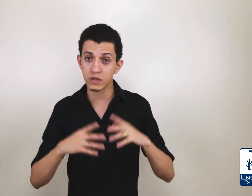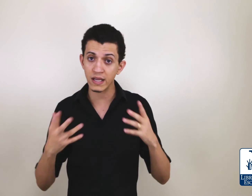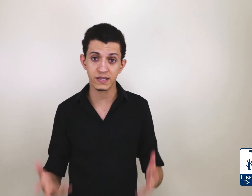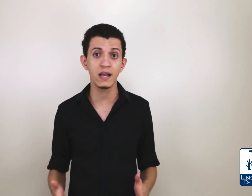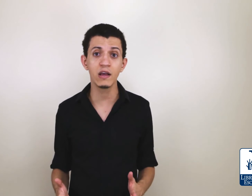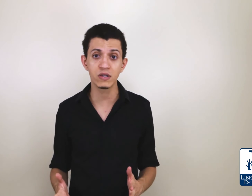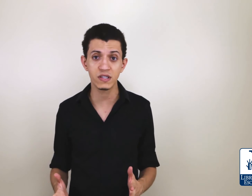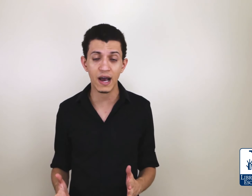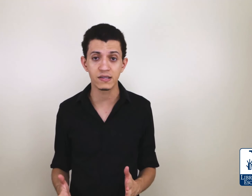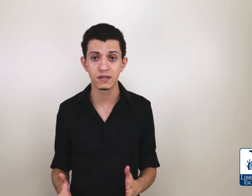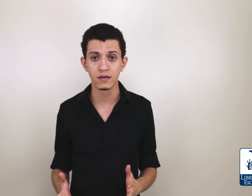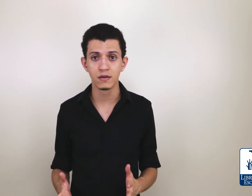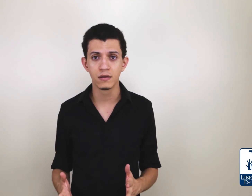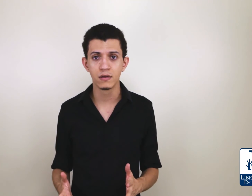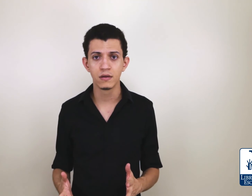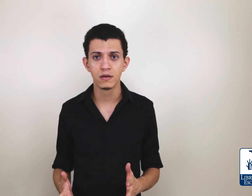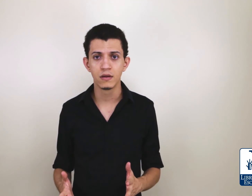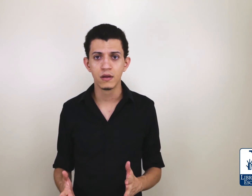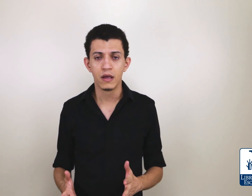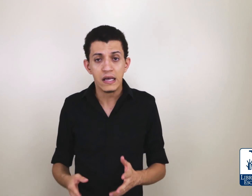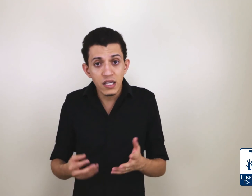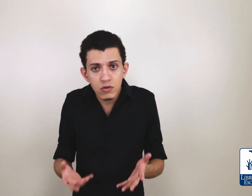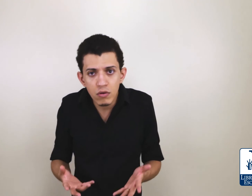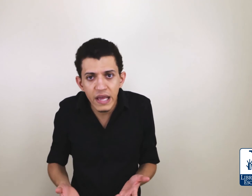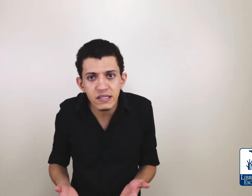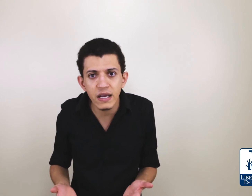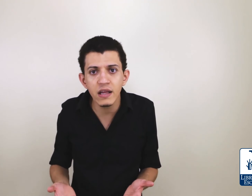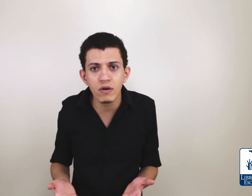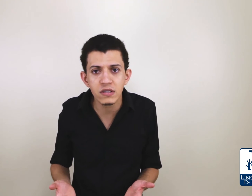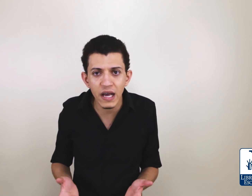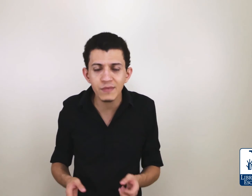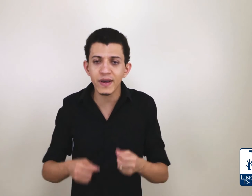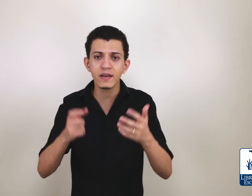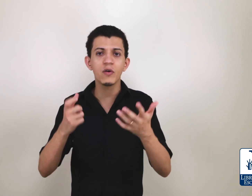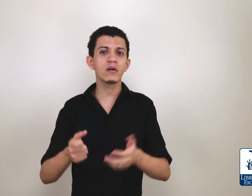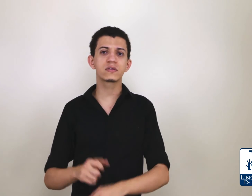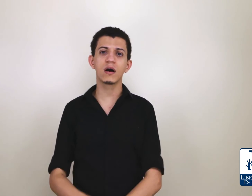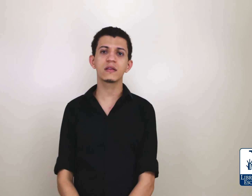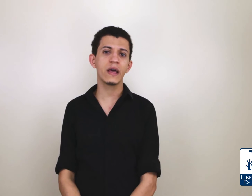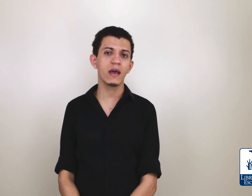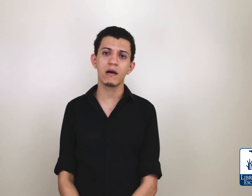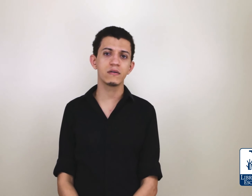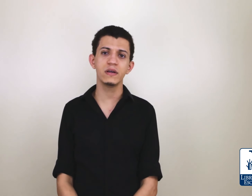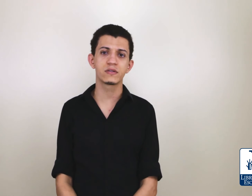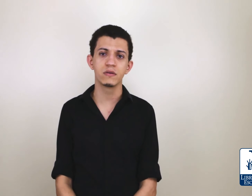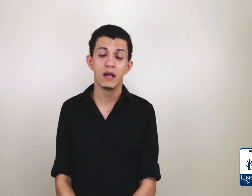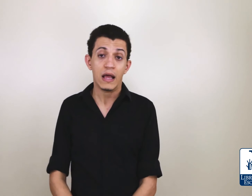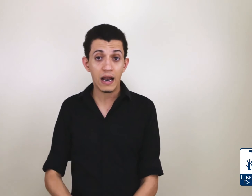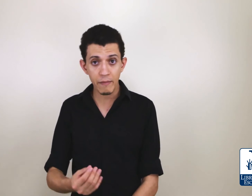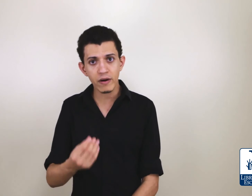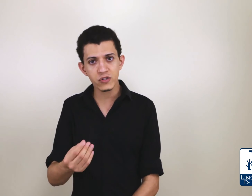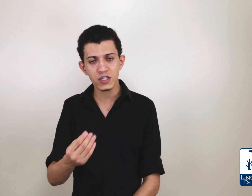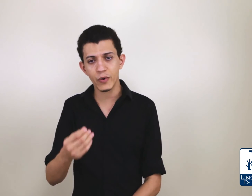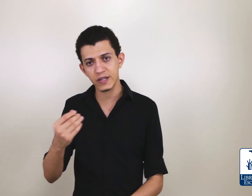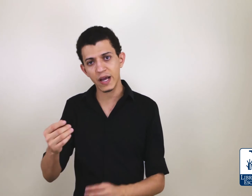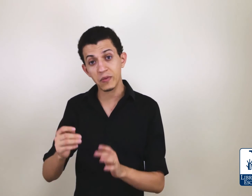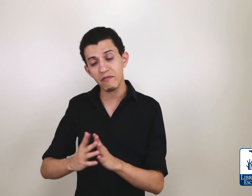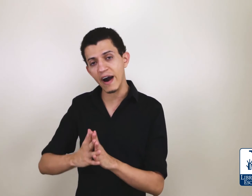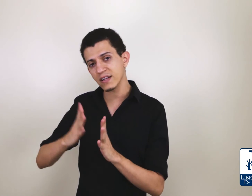tem que ser em língua de sinais. Se tudo tem que em língua de sinais, por nenhuma autoescola tem isso? Lá em Belo Horizonte, por exemplo, tem várias